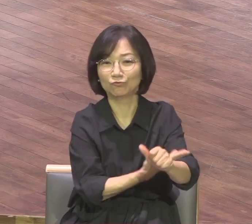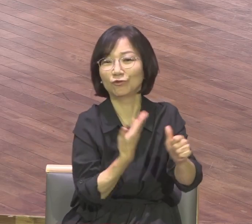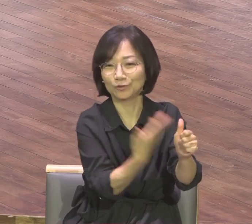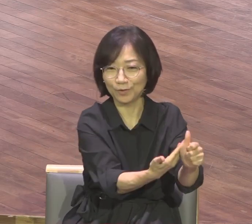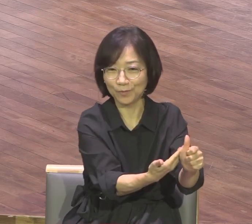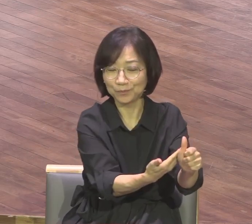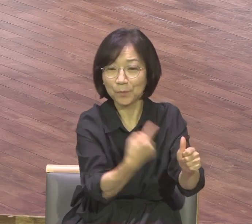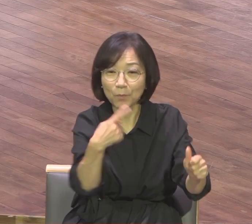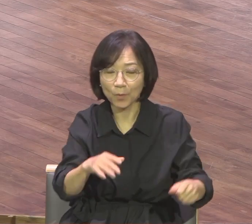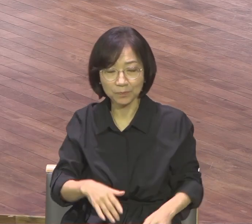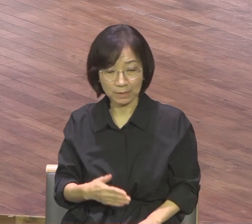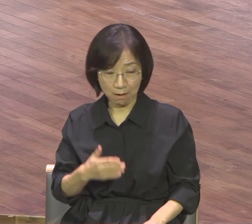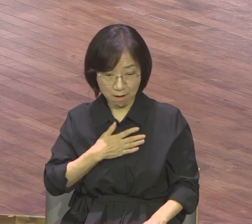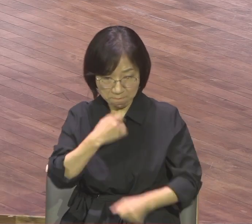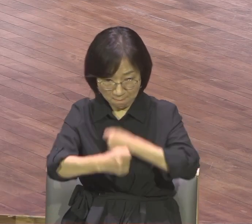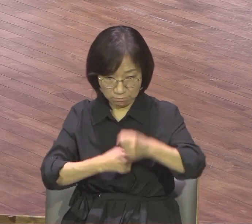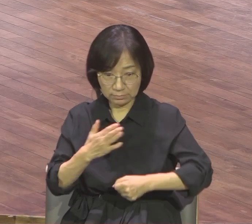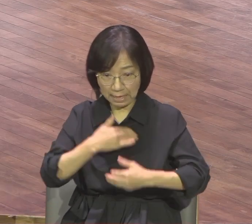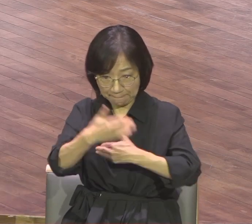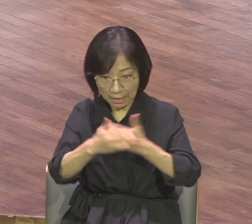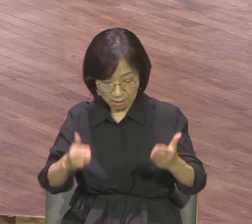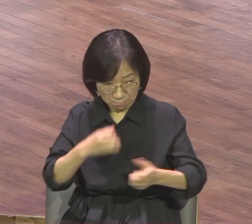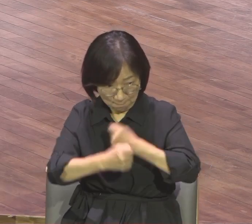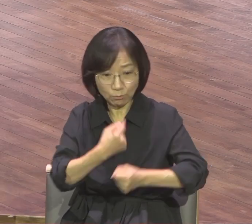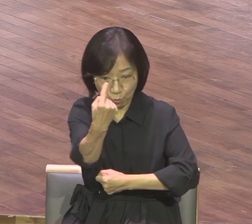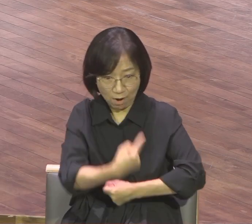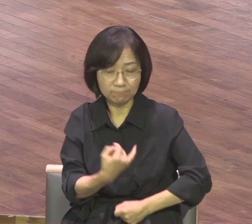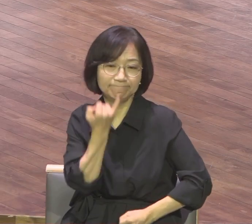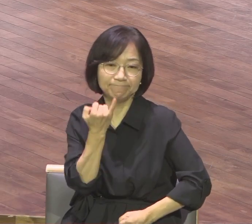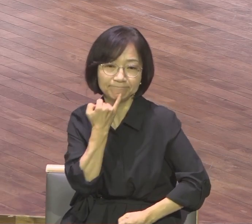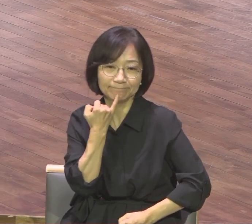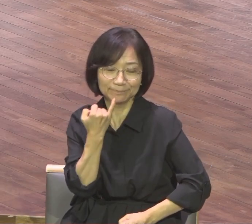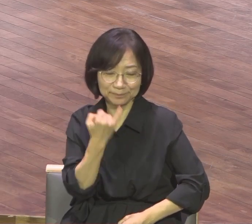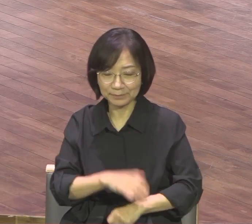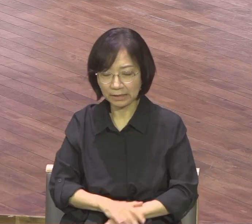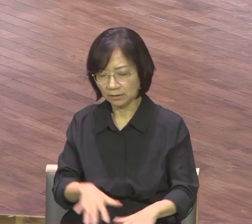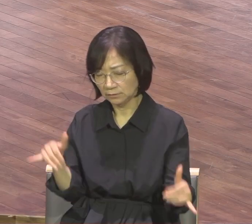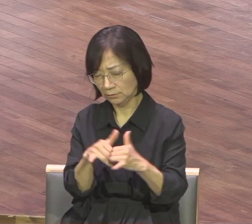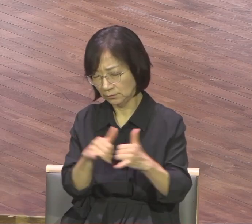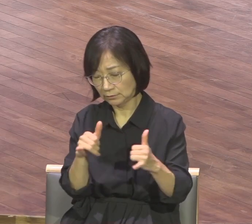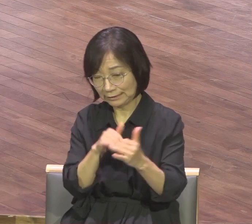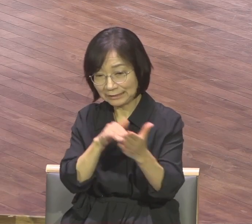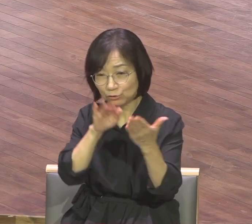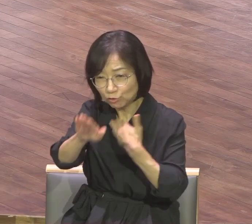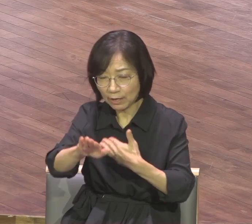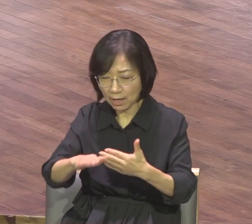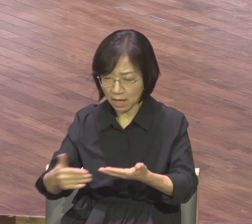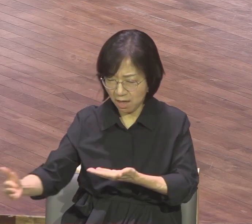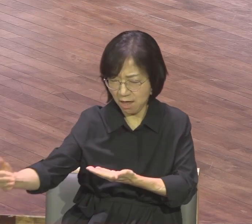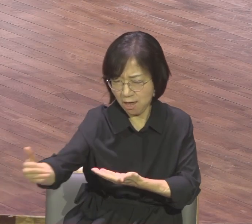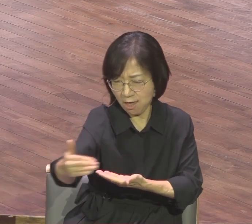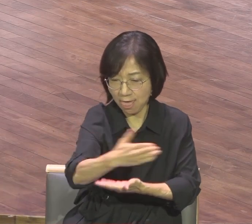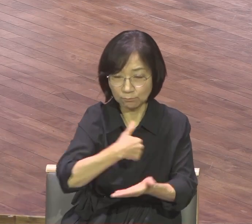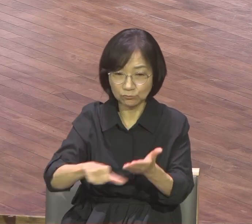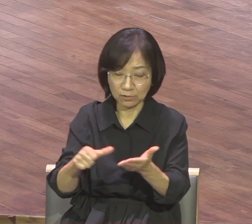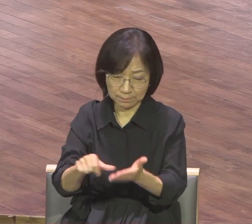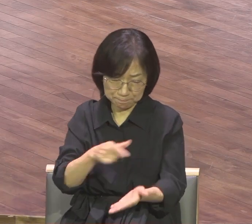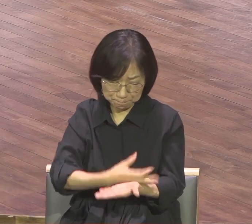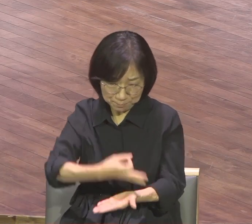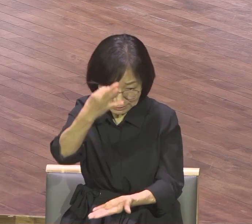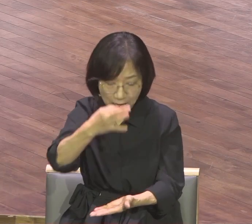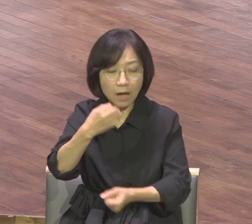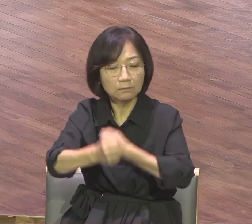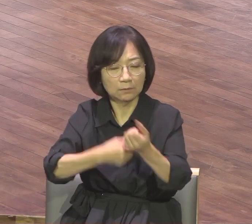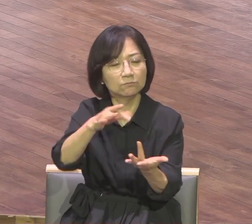방에 들어올 수 있다. 두 번째, 전쟁이 끝나면 노획물 중에 가장 좋은 것을 가질 수 있다. 세 번째,